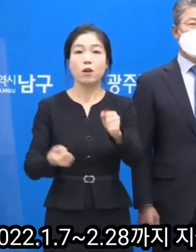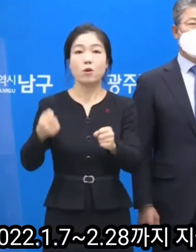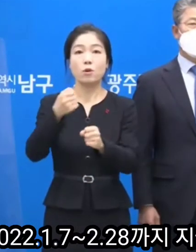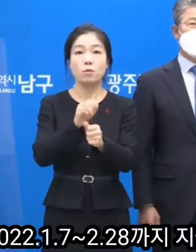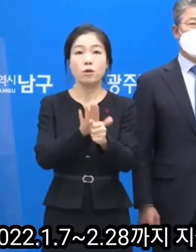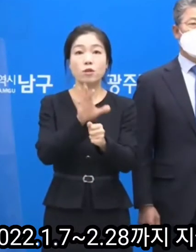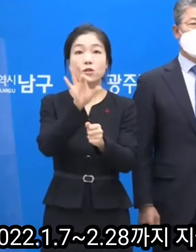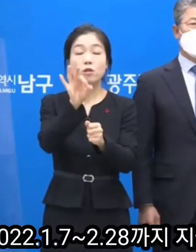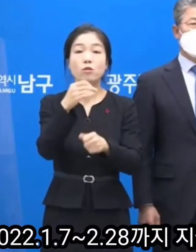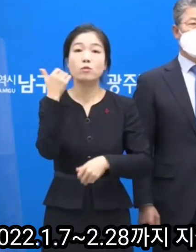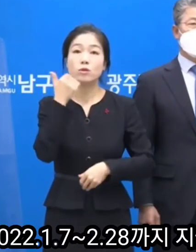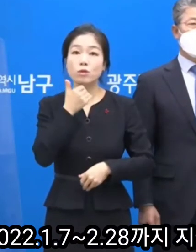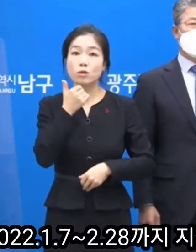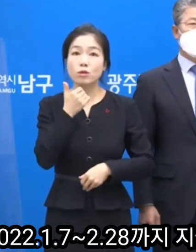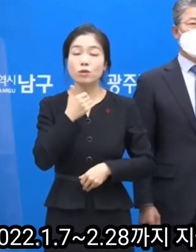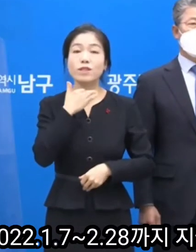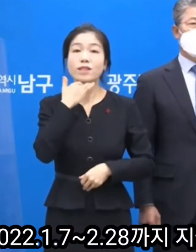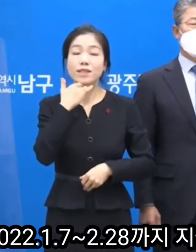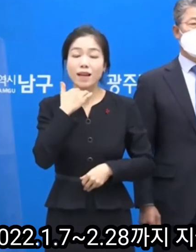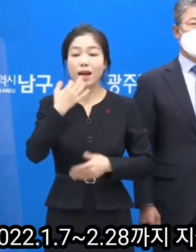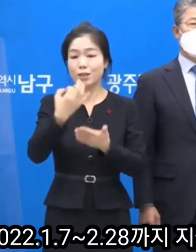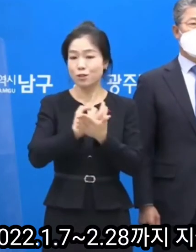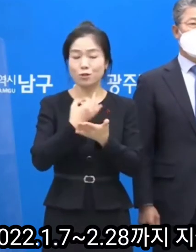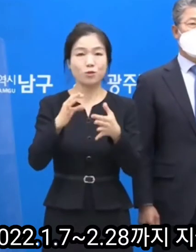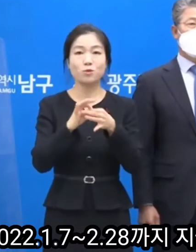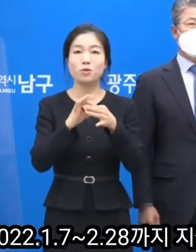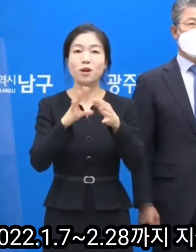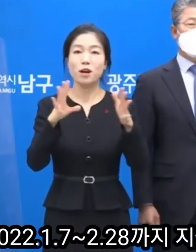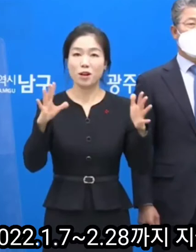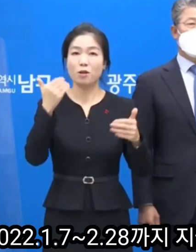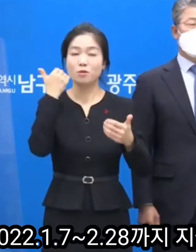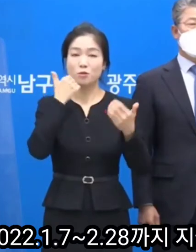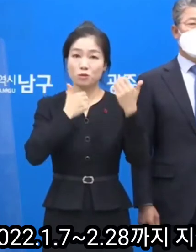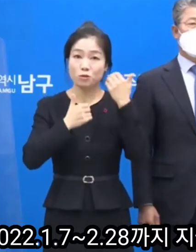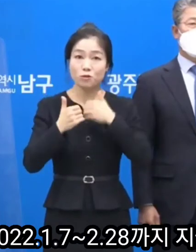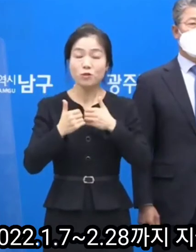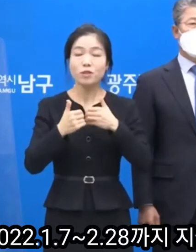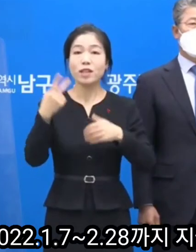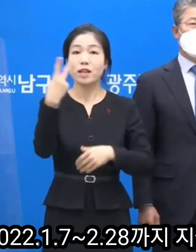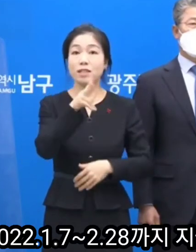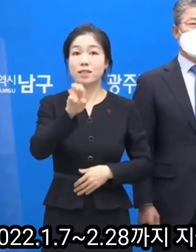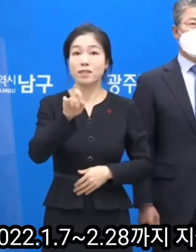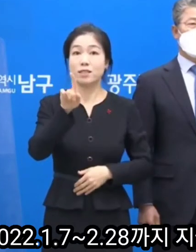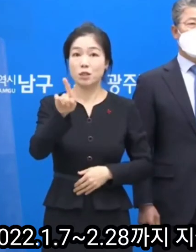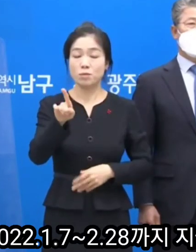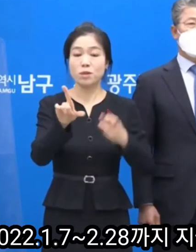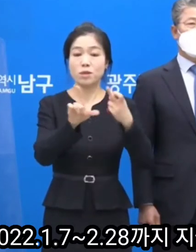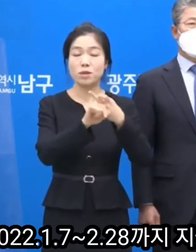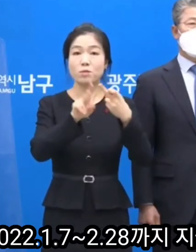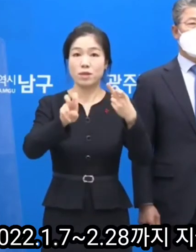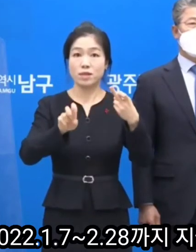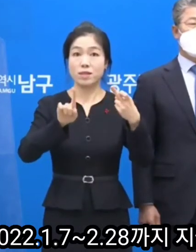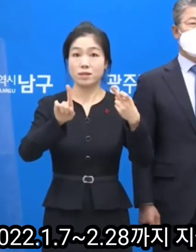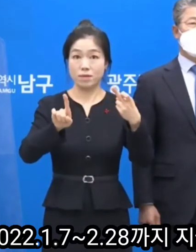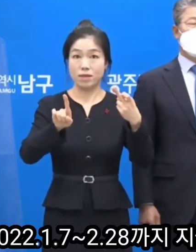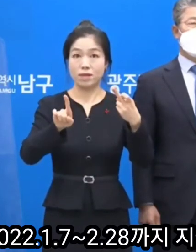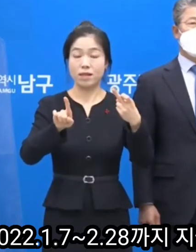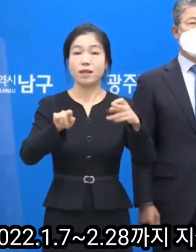일상회복지원금 지급 대상은 나이와 소득에 상관없이 2021년 12월 1일